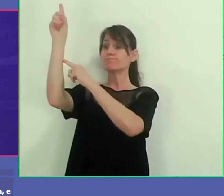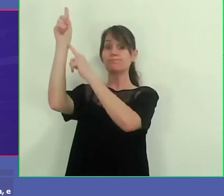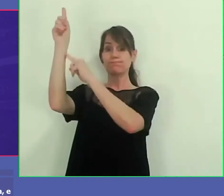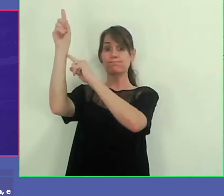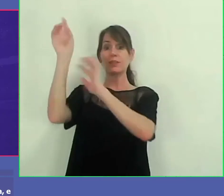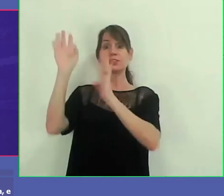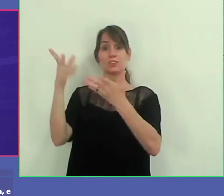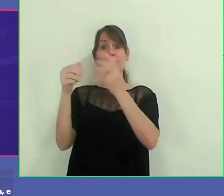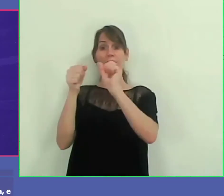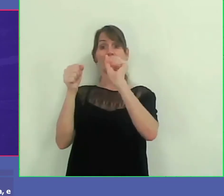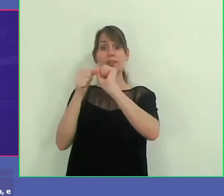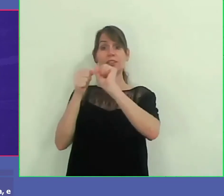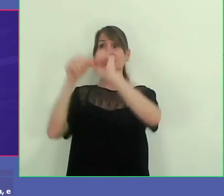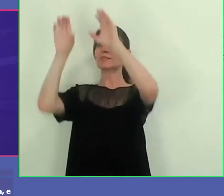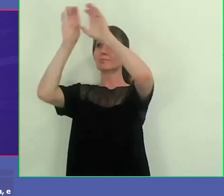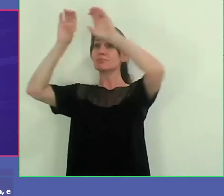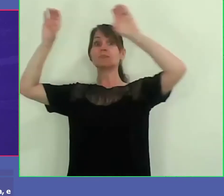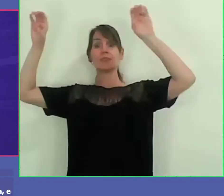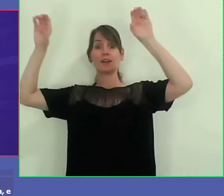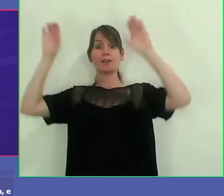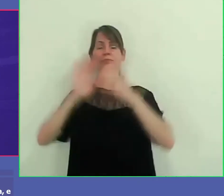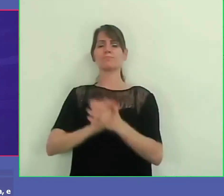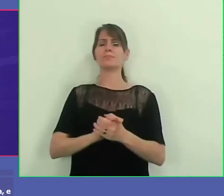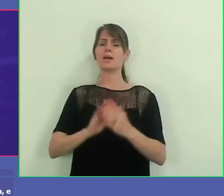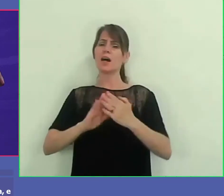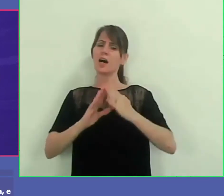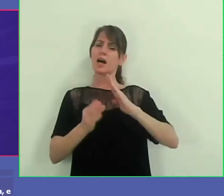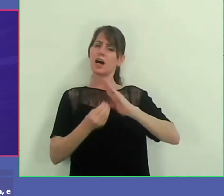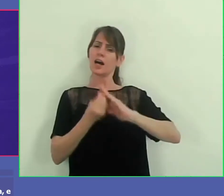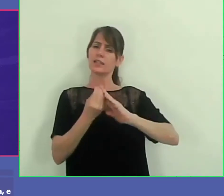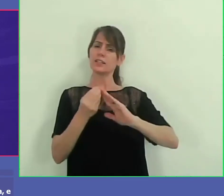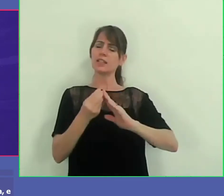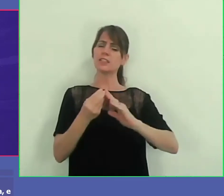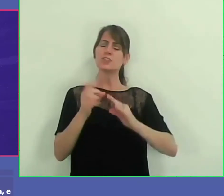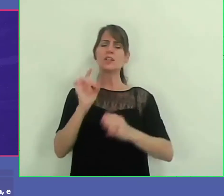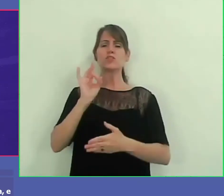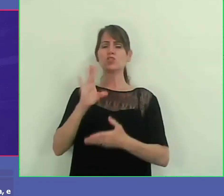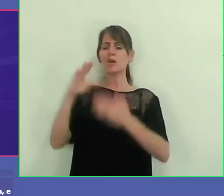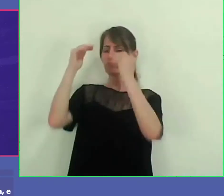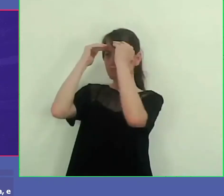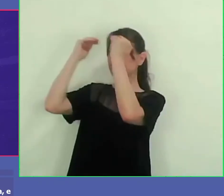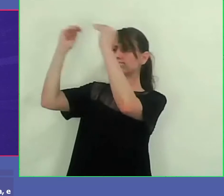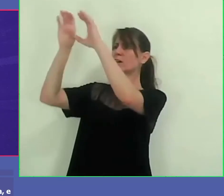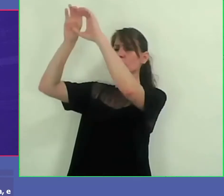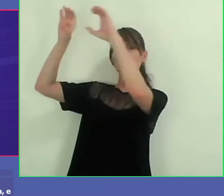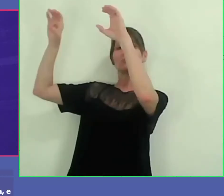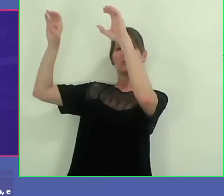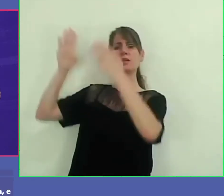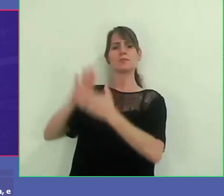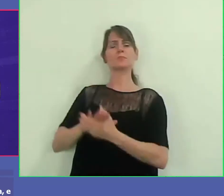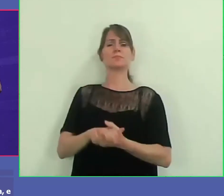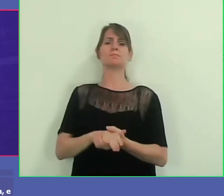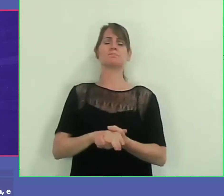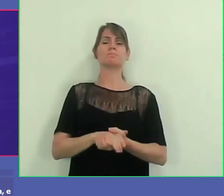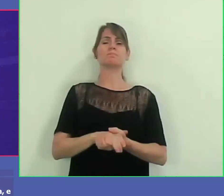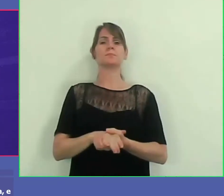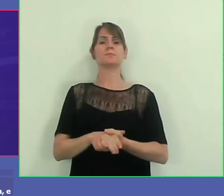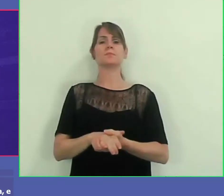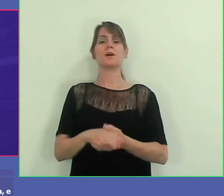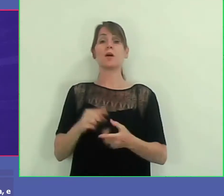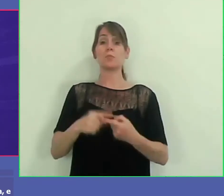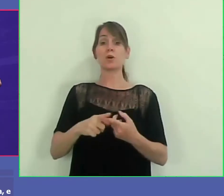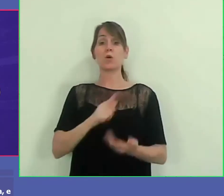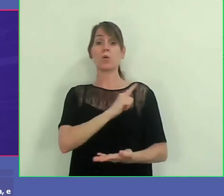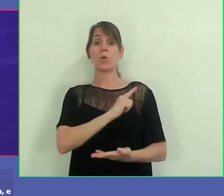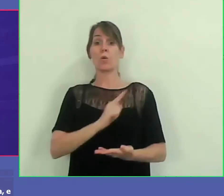A igreja apenas reage ao que o céu já decidiu, tá bom? Então, porque o governo é celestial.